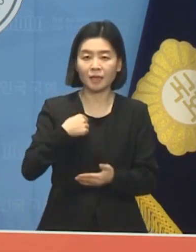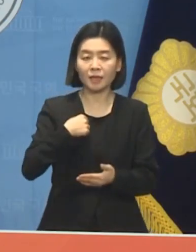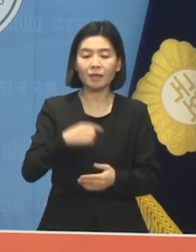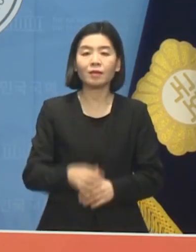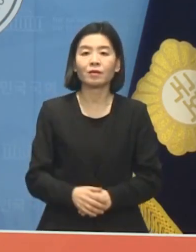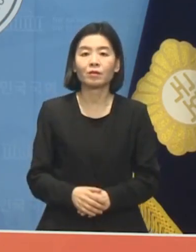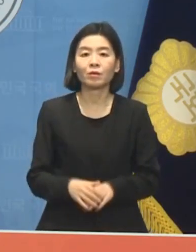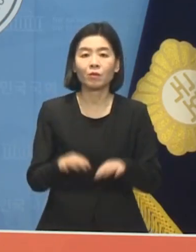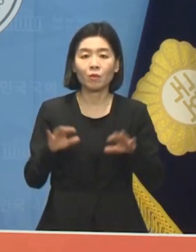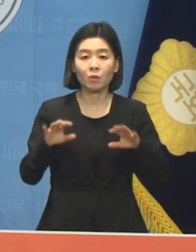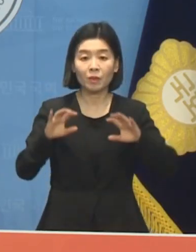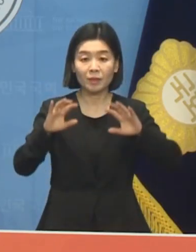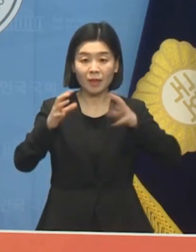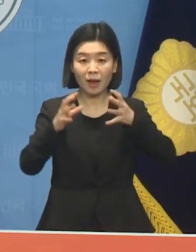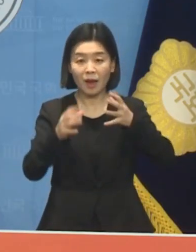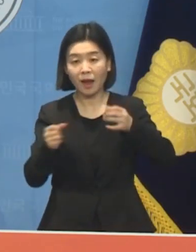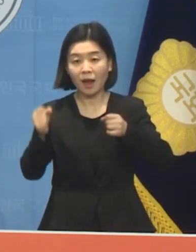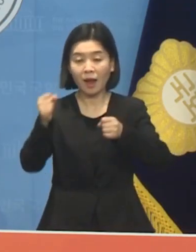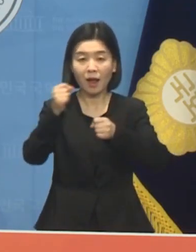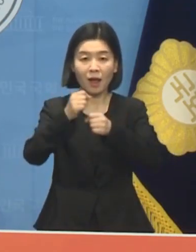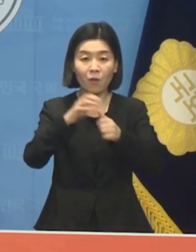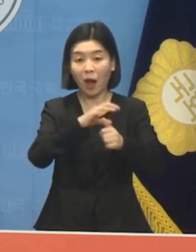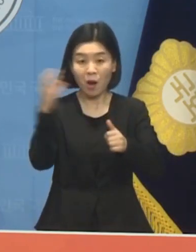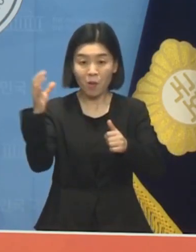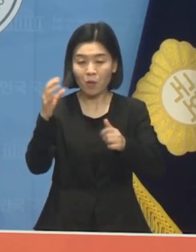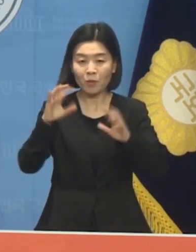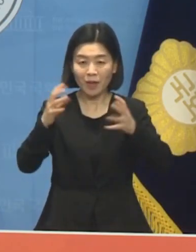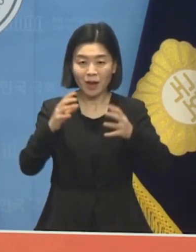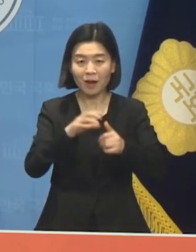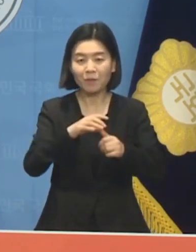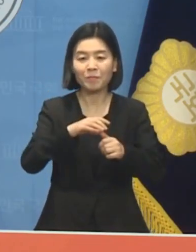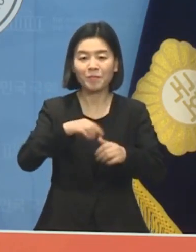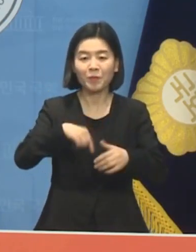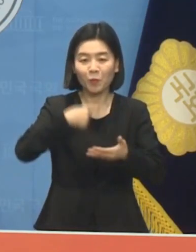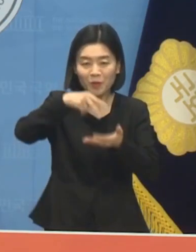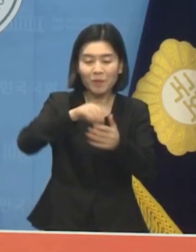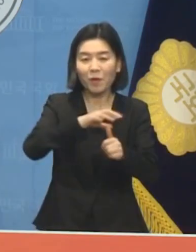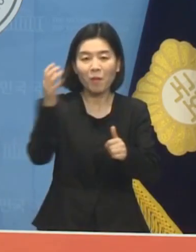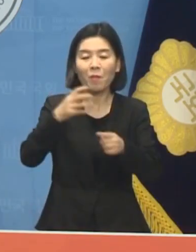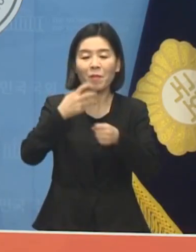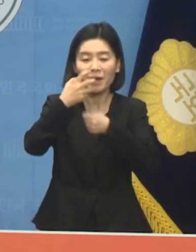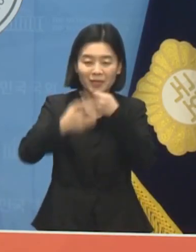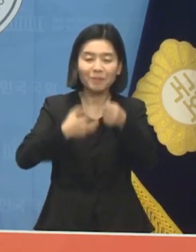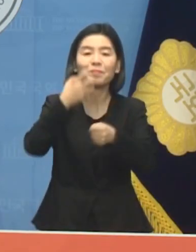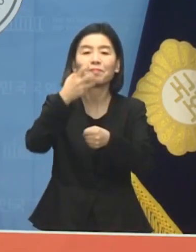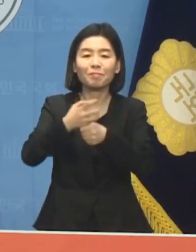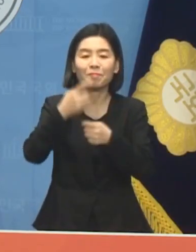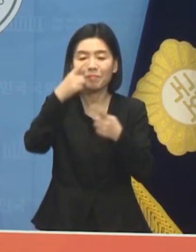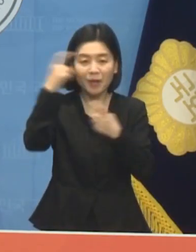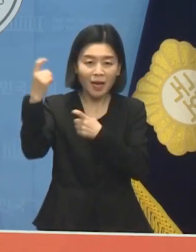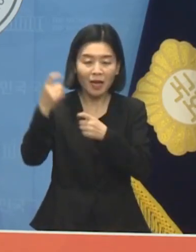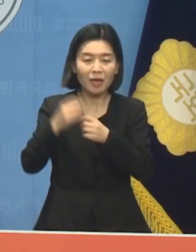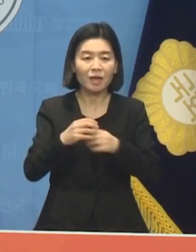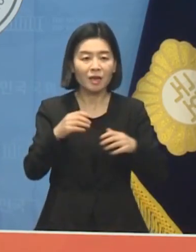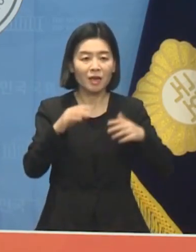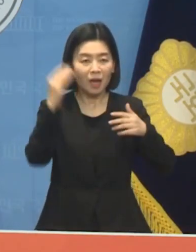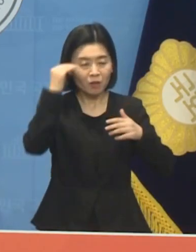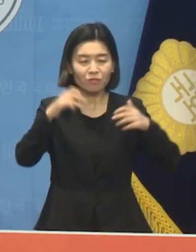금년은 조국 강복 80주년이 되고 6.25 동란 75주년이 되는 해입니다.